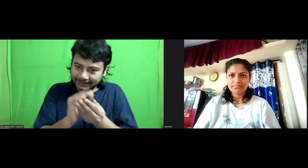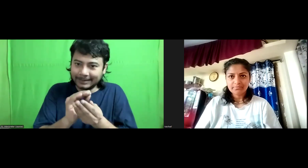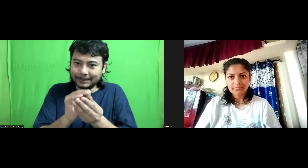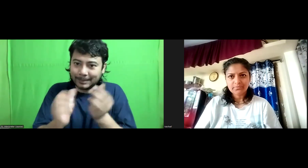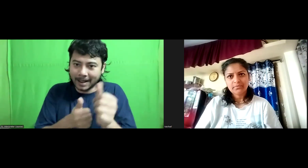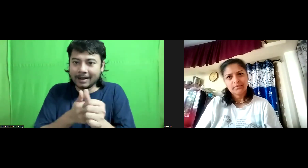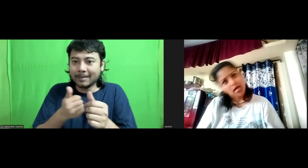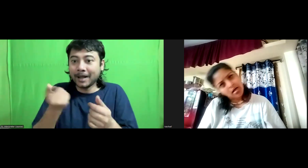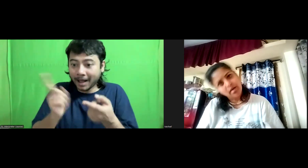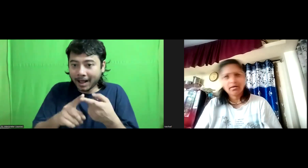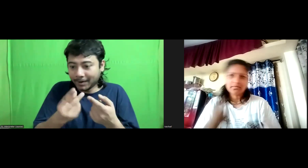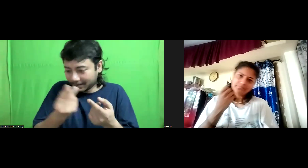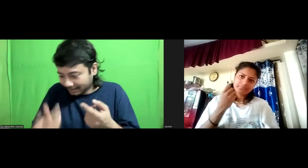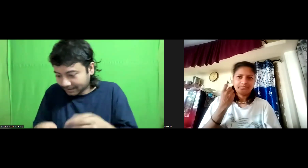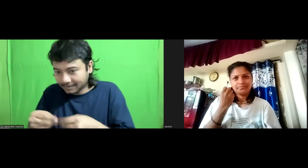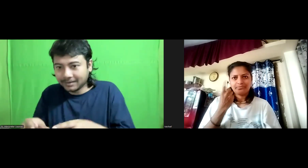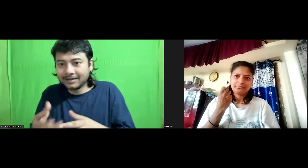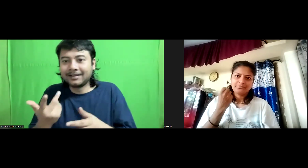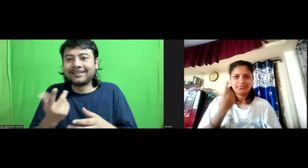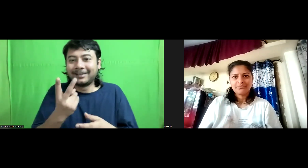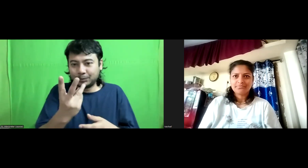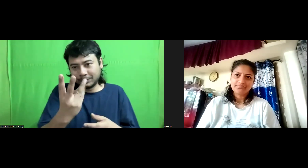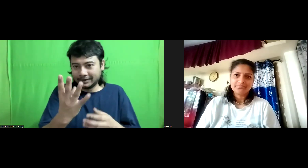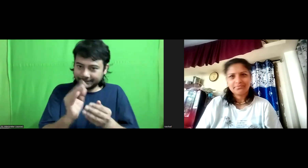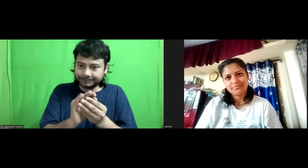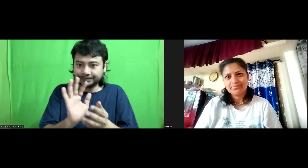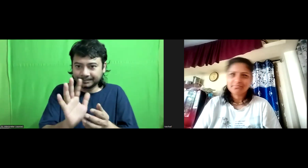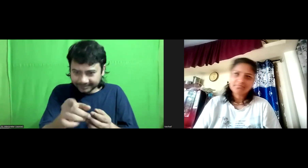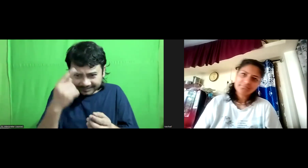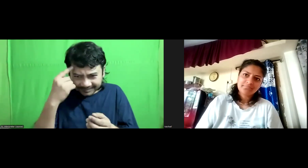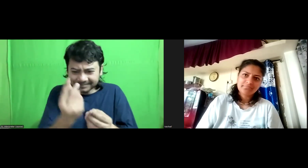Those earthen pots तो मिट्टी के जो दीपक होते हैं,